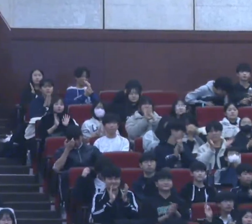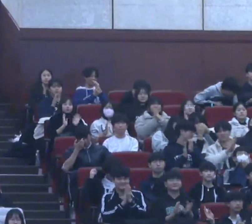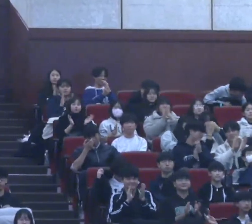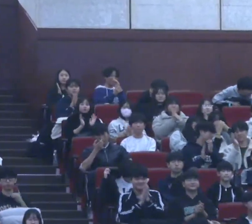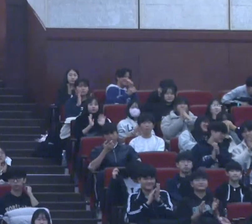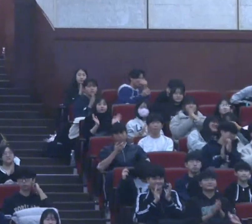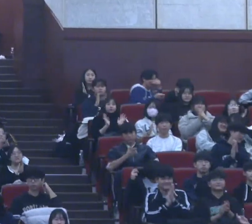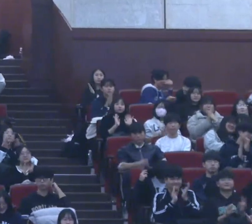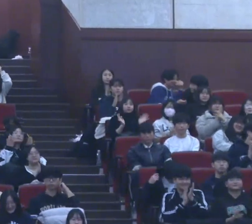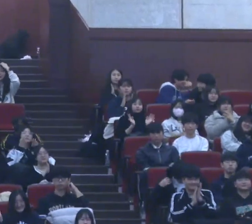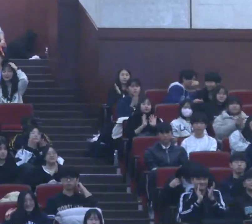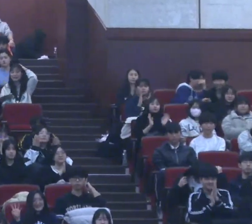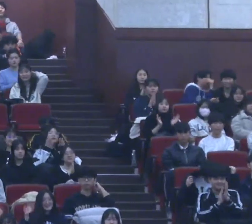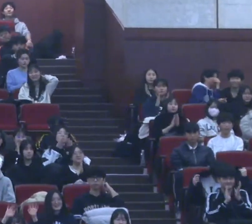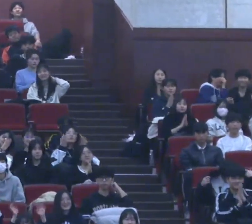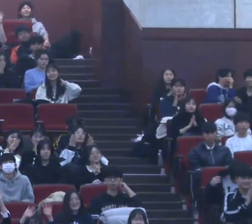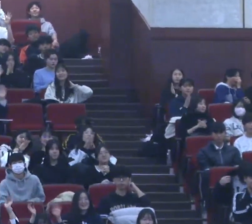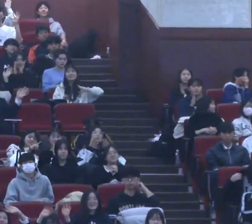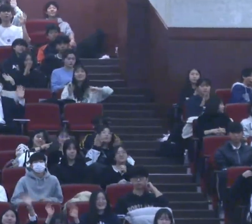네.